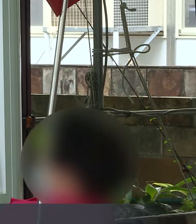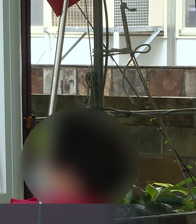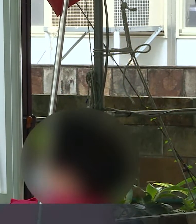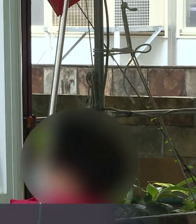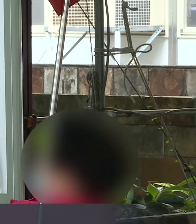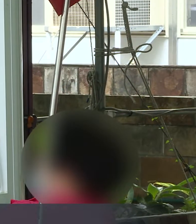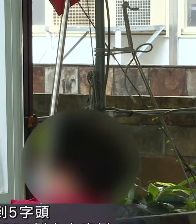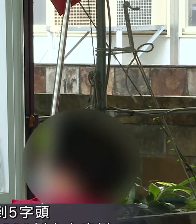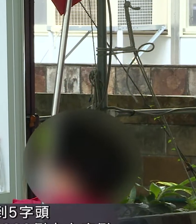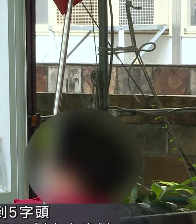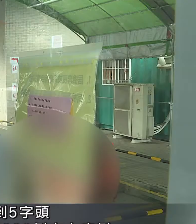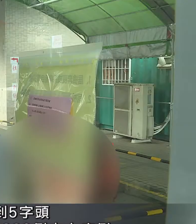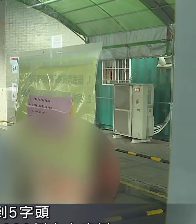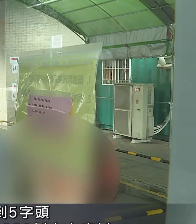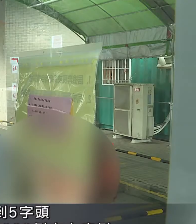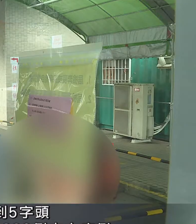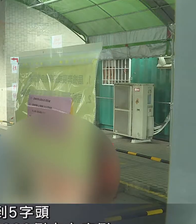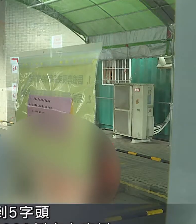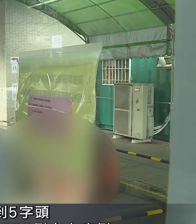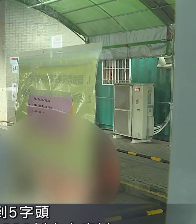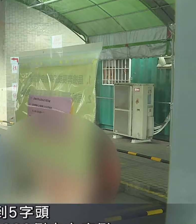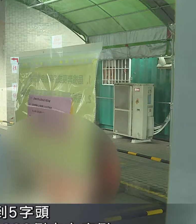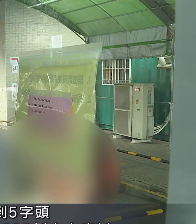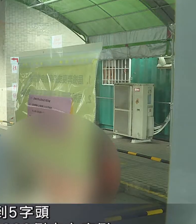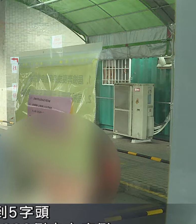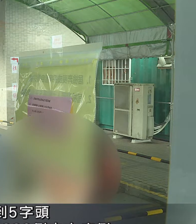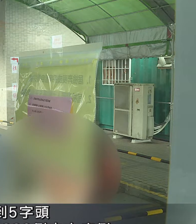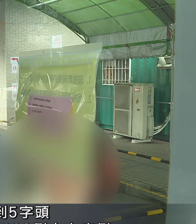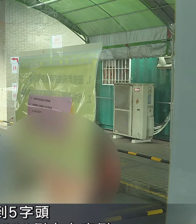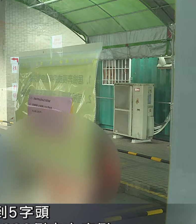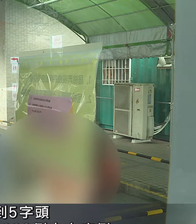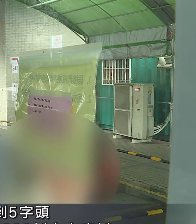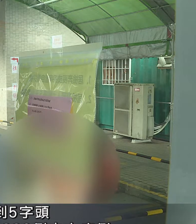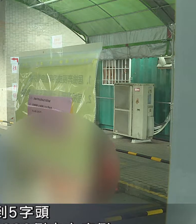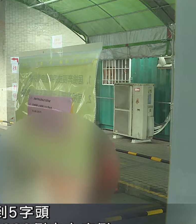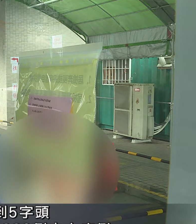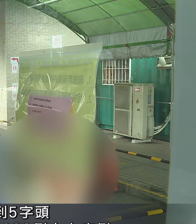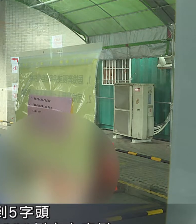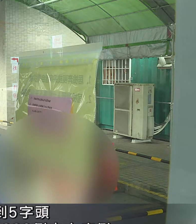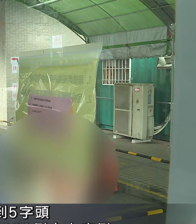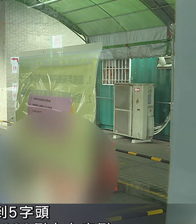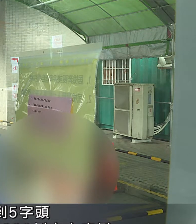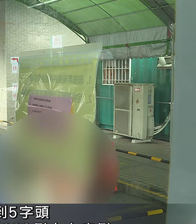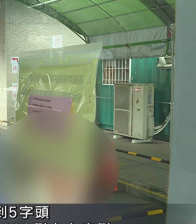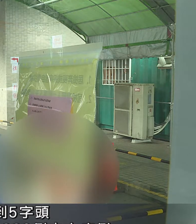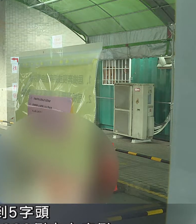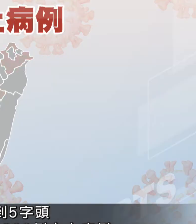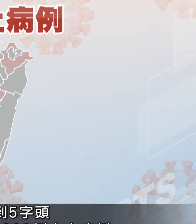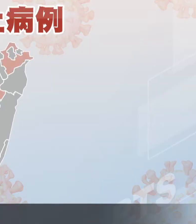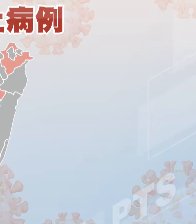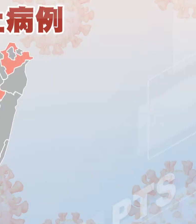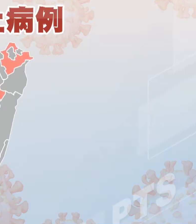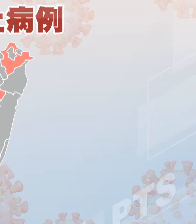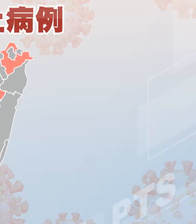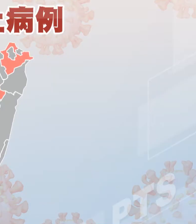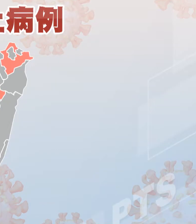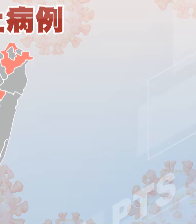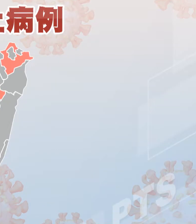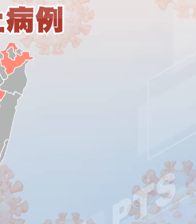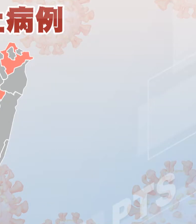新冠本土病例又回到五字头，21号周二新增56,339例本土病例，个案分布以中南部为主，